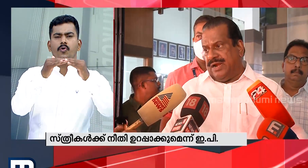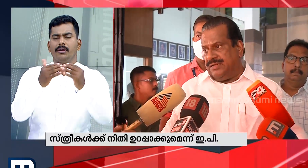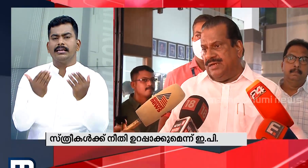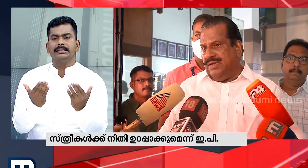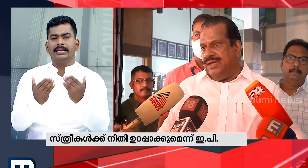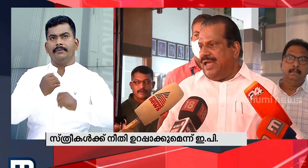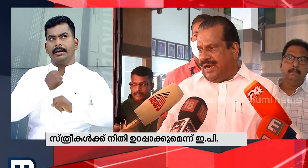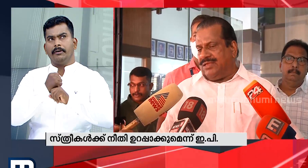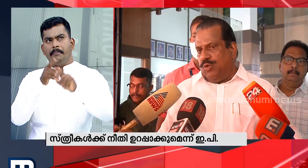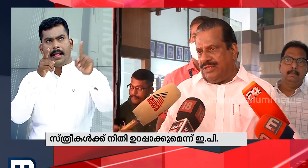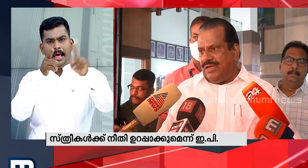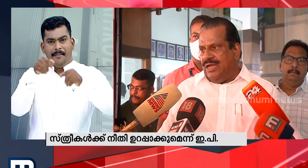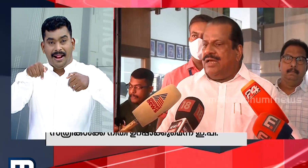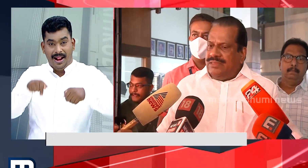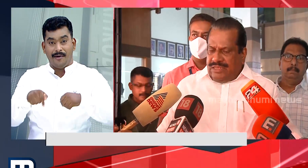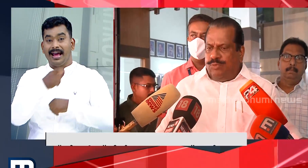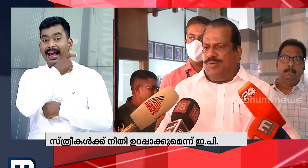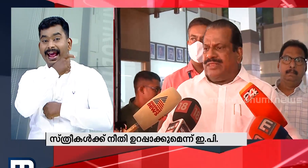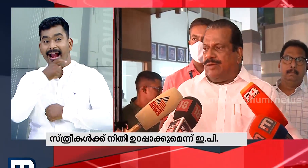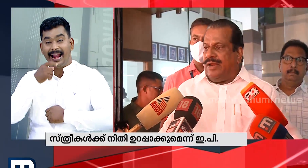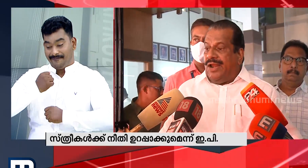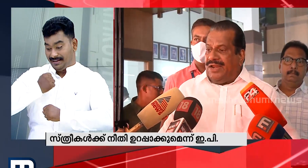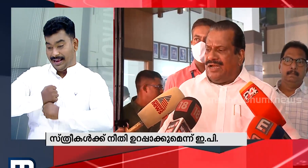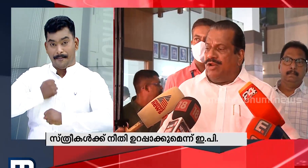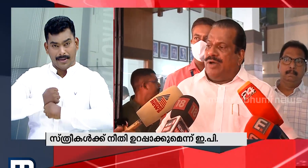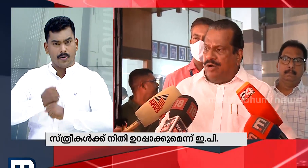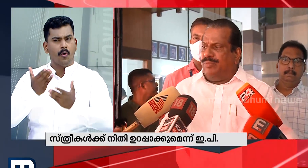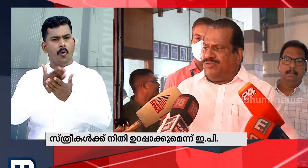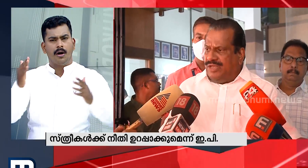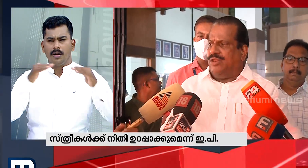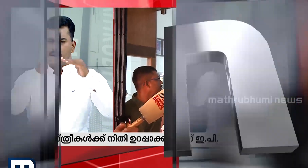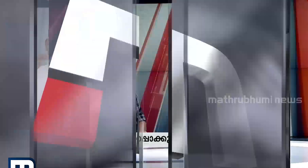ഗവൺമെൻറ്റാണ് കേരളത്തിലുള്ളത്. നീതിപൂർവമായ നിലപാട് എല്ലാ രംഗങ്ങളിലും ആ ഗവൺമെൻറ് സ്വീകരിക്കും.